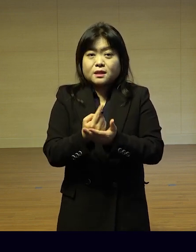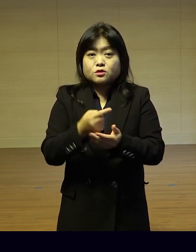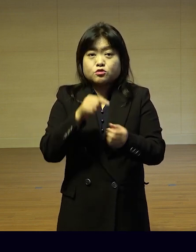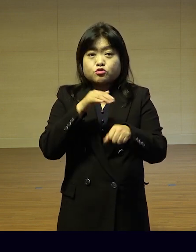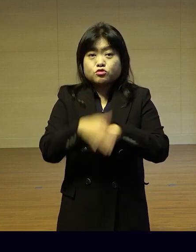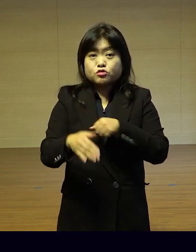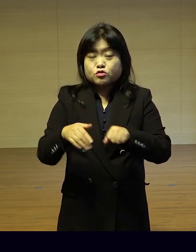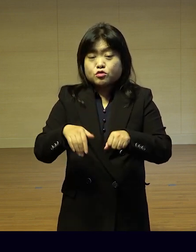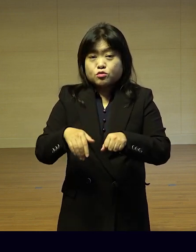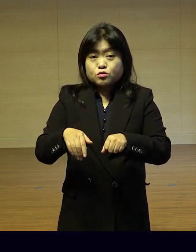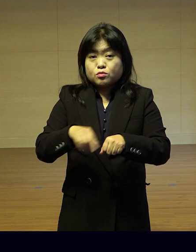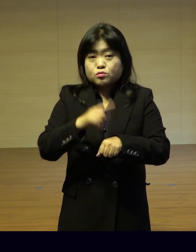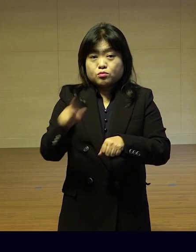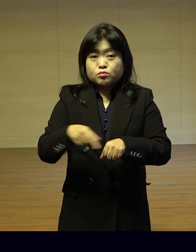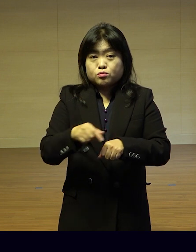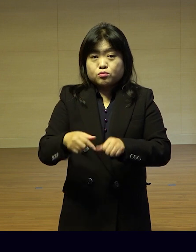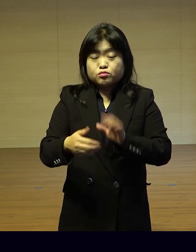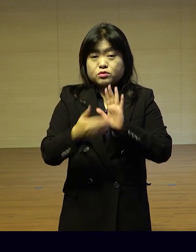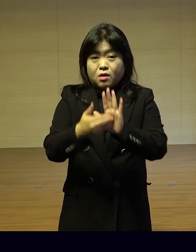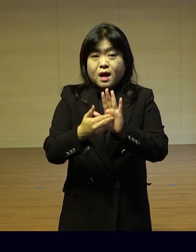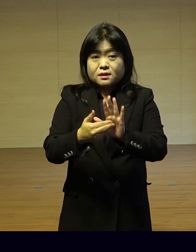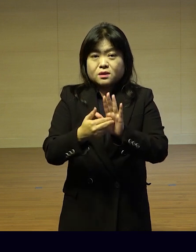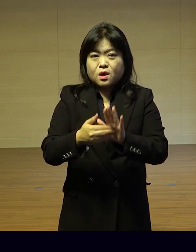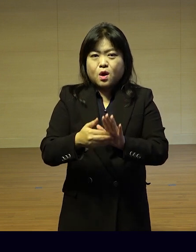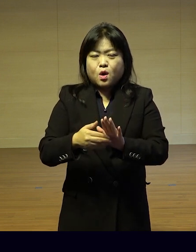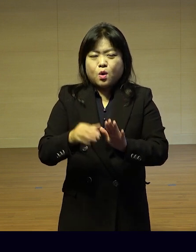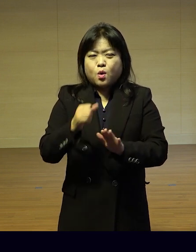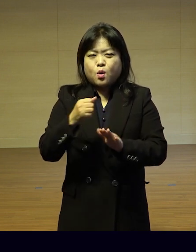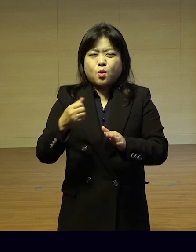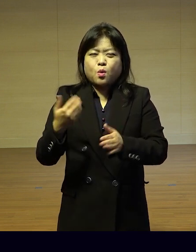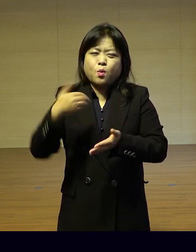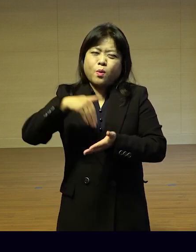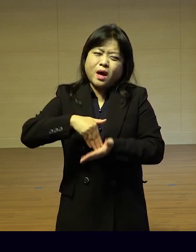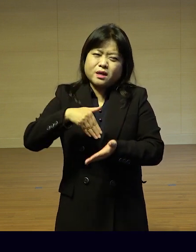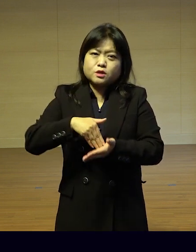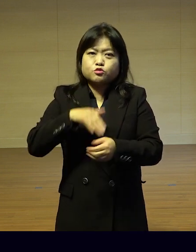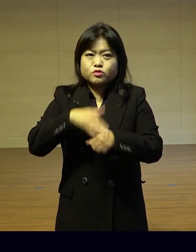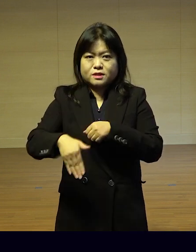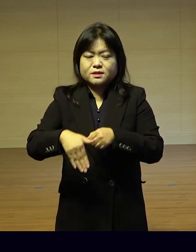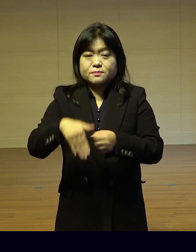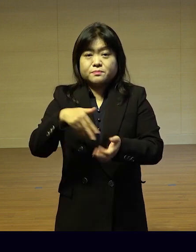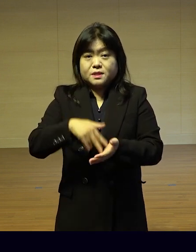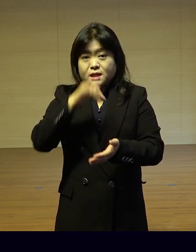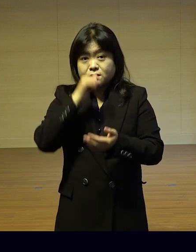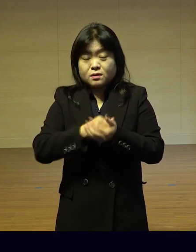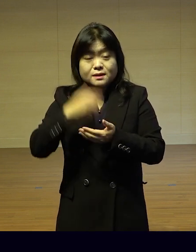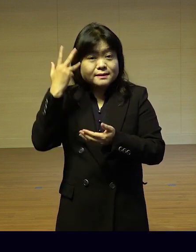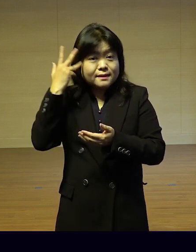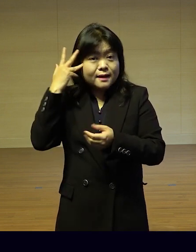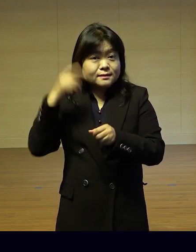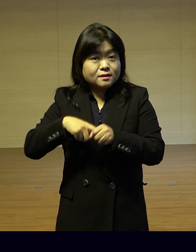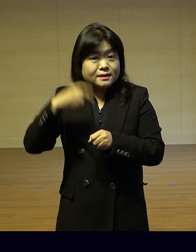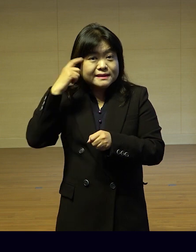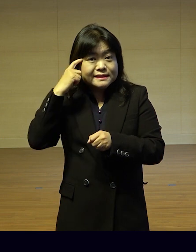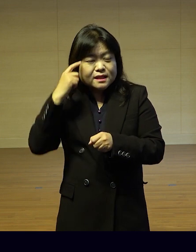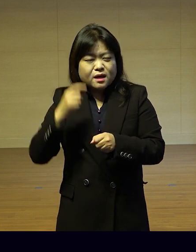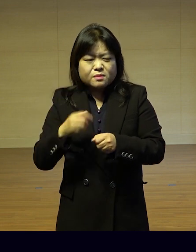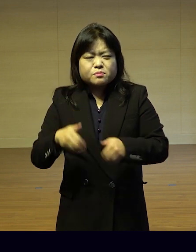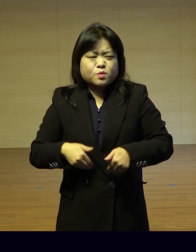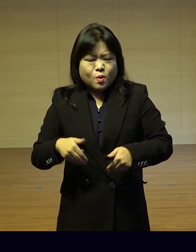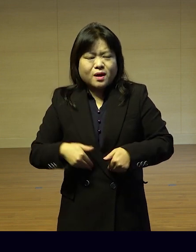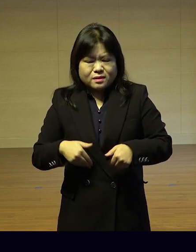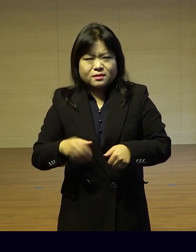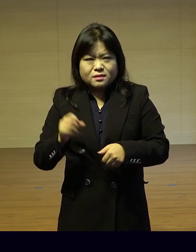부정하는 회의주의의 의의가 있다. 그리고 이 회의주의 입장은 철학적 인식에 필요한